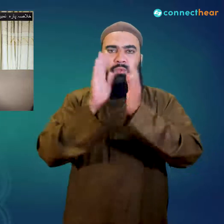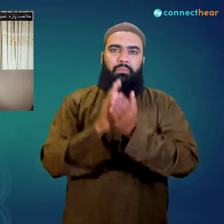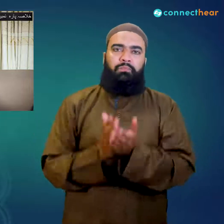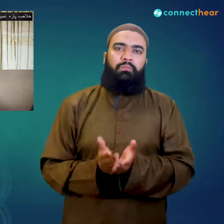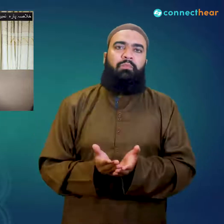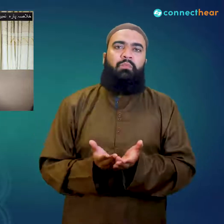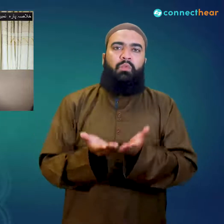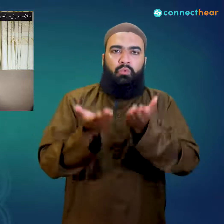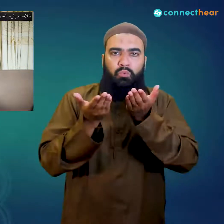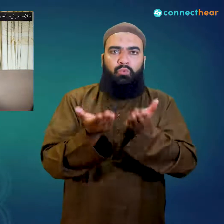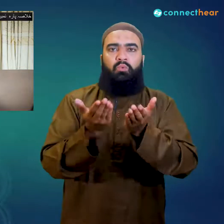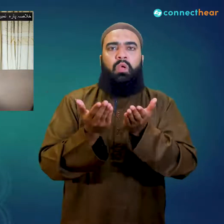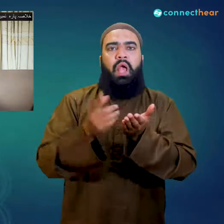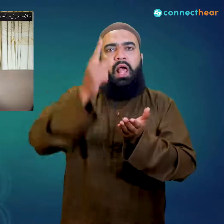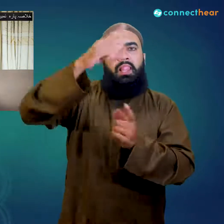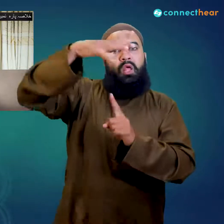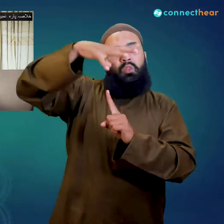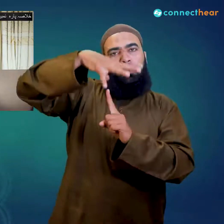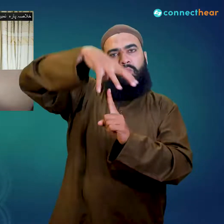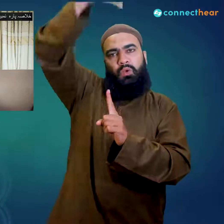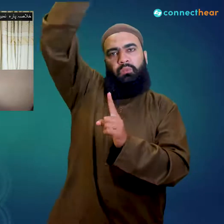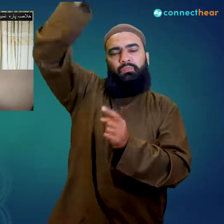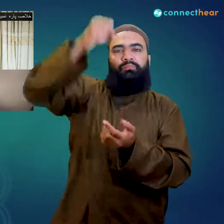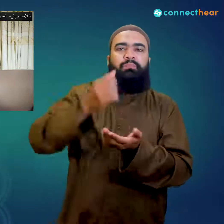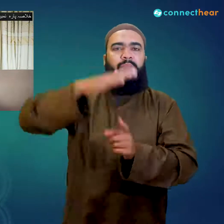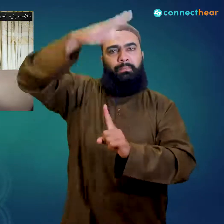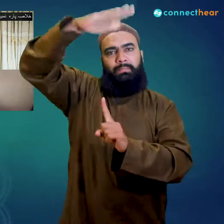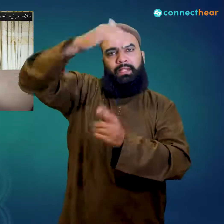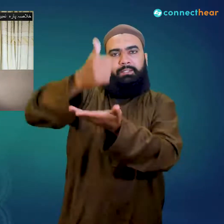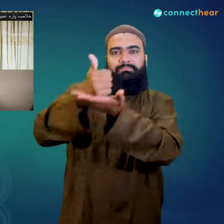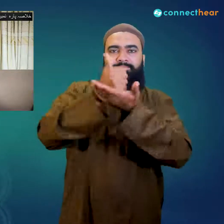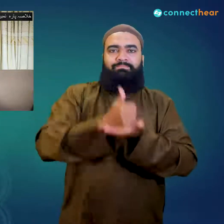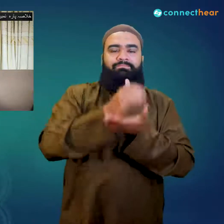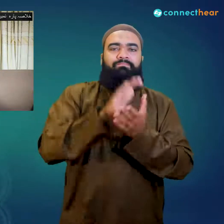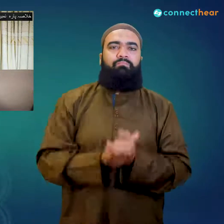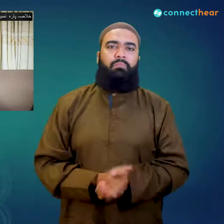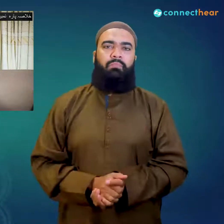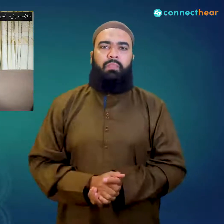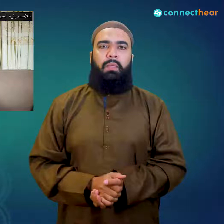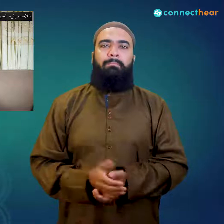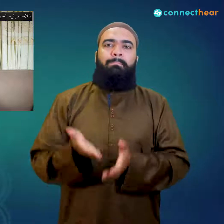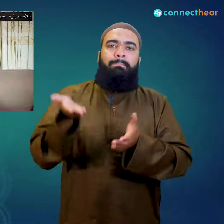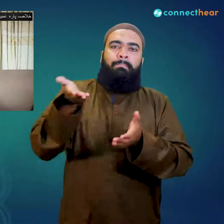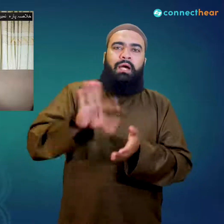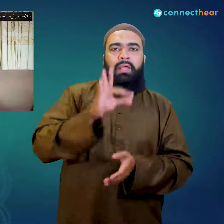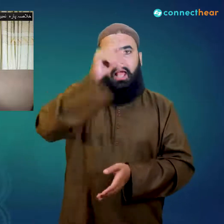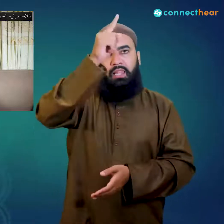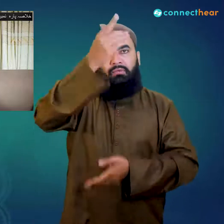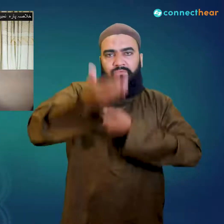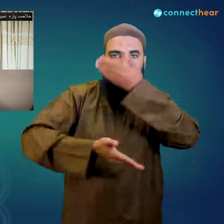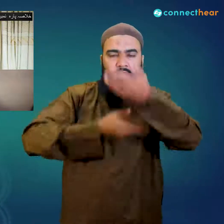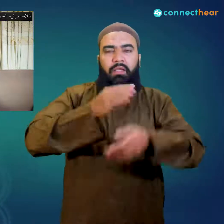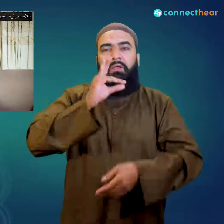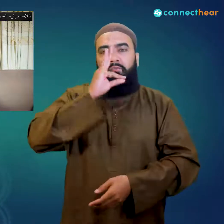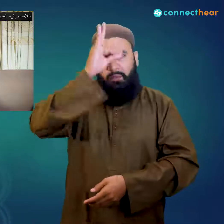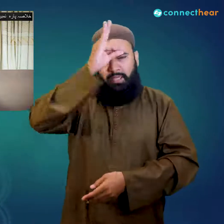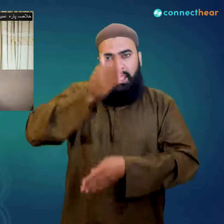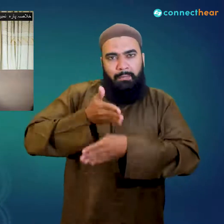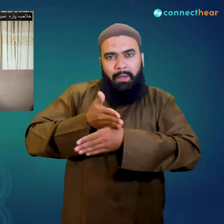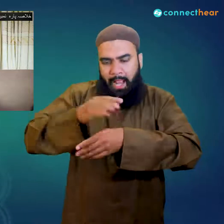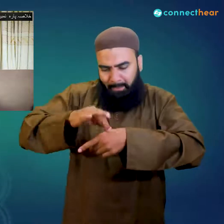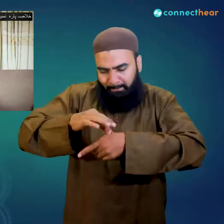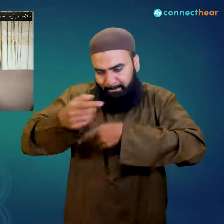گے۔ اس کے بعد بنی اسرائیل کی فضیلت بیان کی، یا بنی اسرائیل اذکروا نعمتی